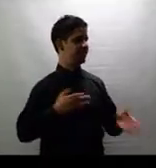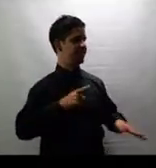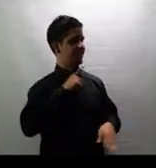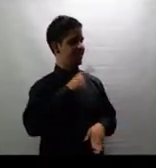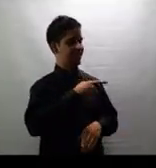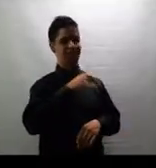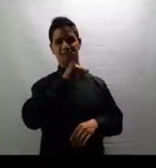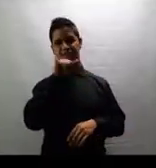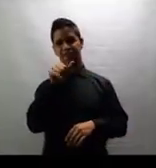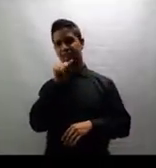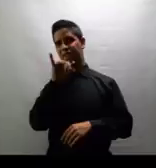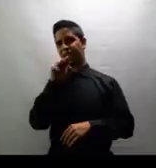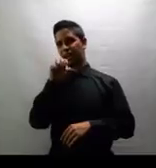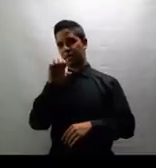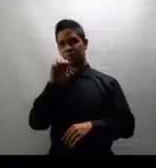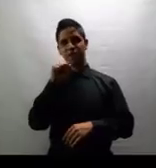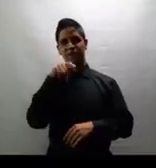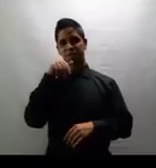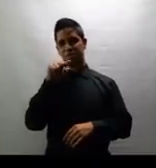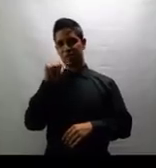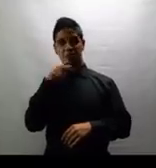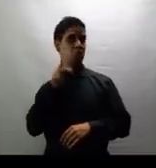ya quisiera